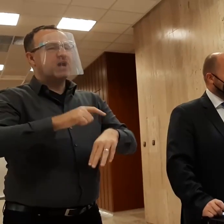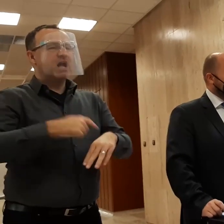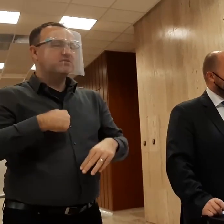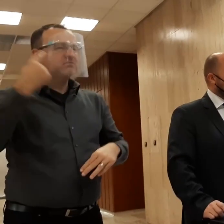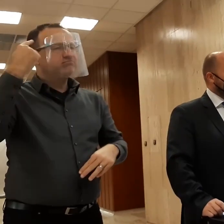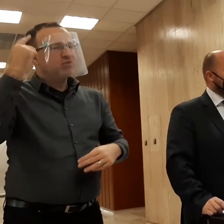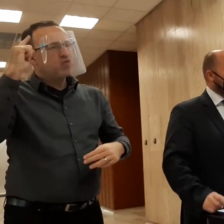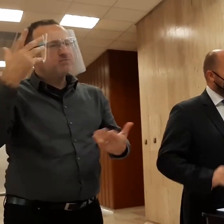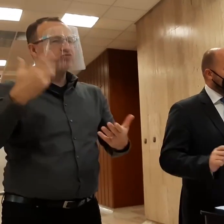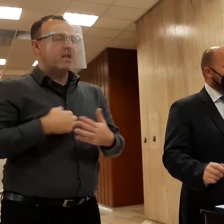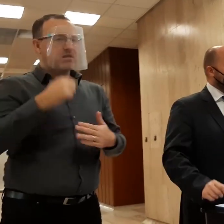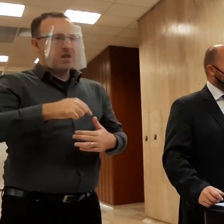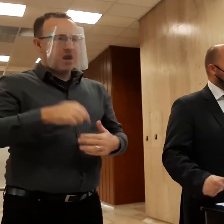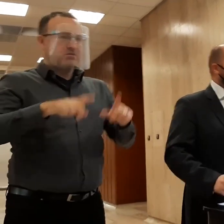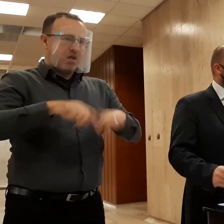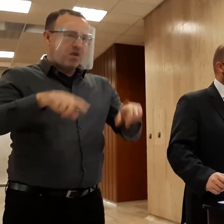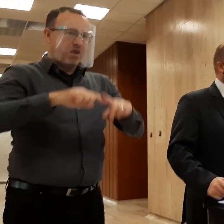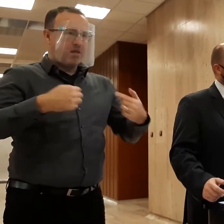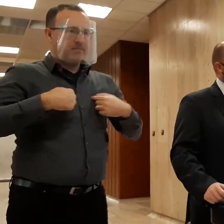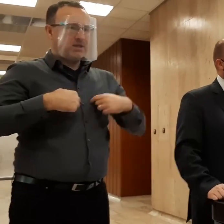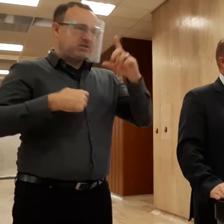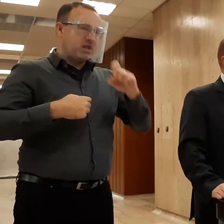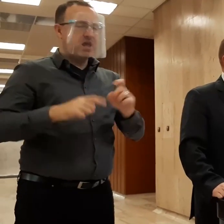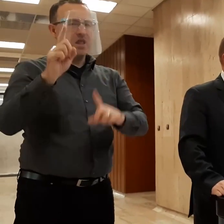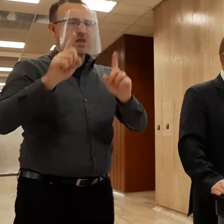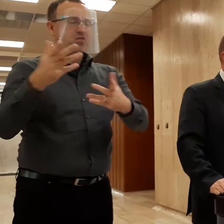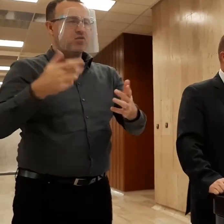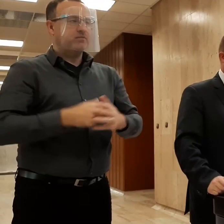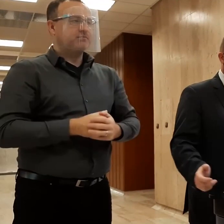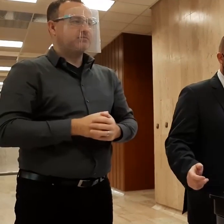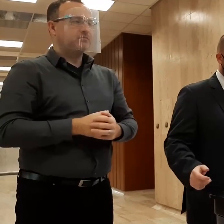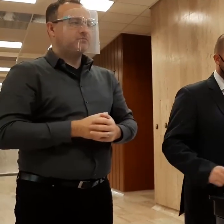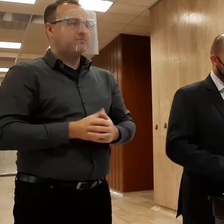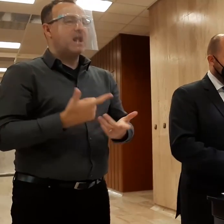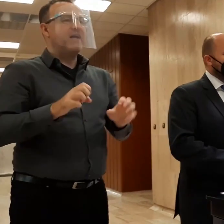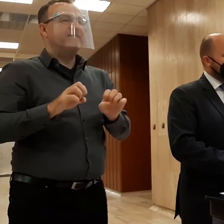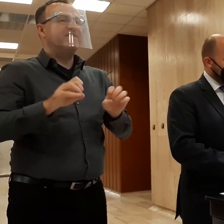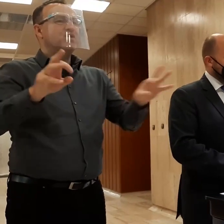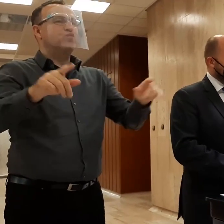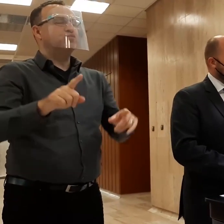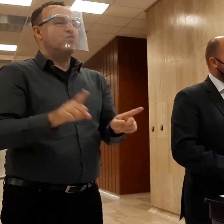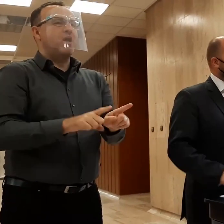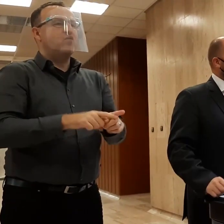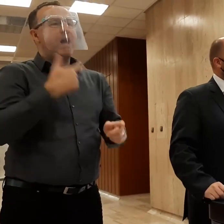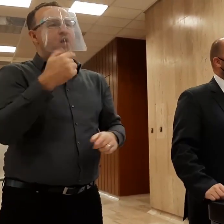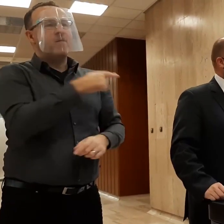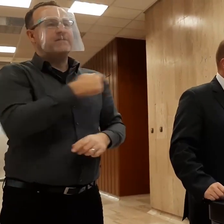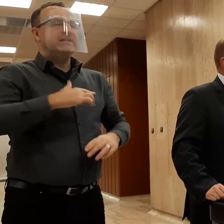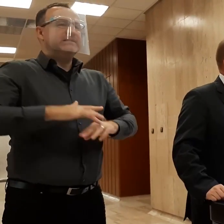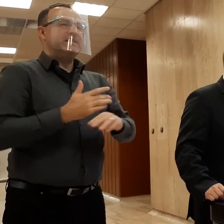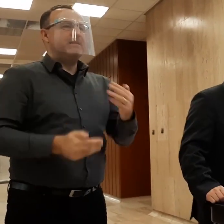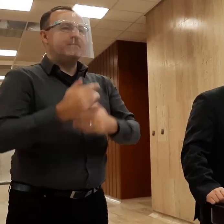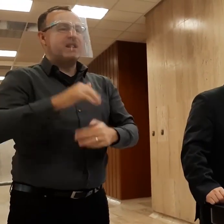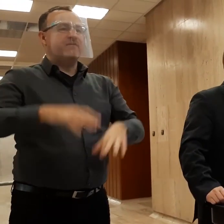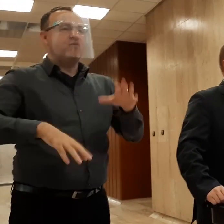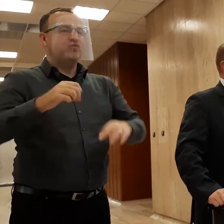prejednať a teraz čo máme to ako donekonečna máme byť my tí zlí a niekto bude hovoriť, že... Počkejte, ale tomu vírusu je asi jedno, ako sa vidíte no, pred svojimi voličmi.